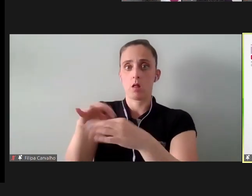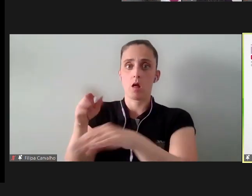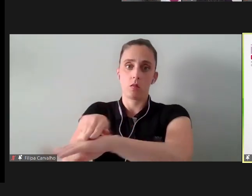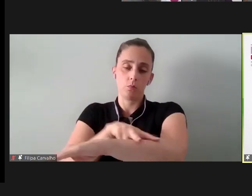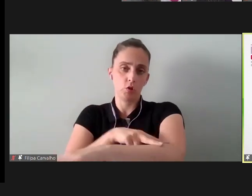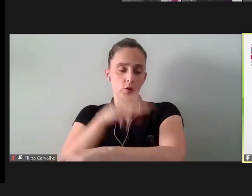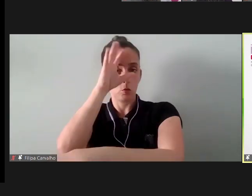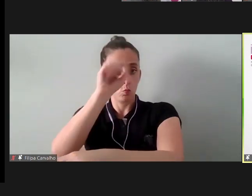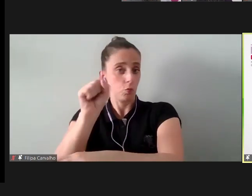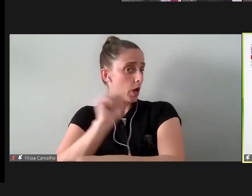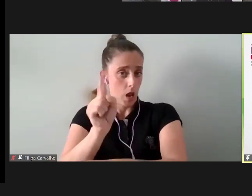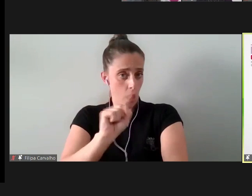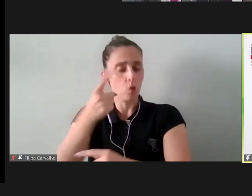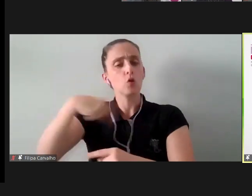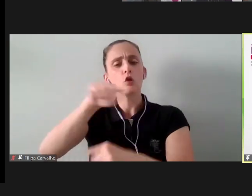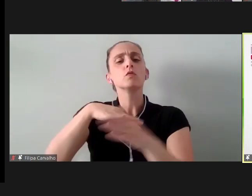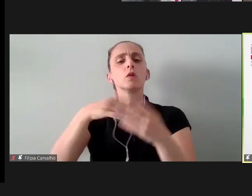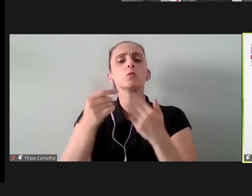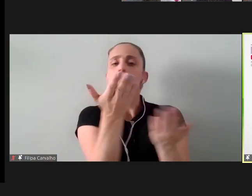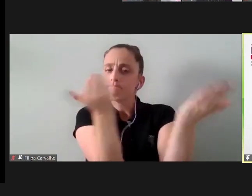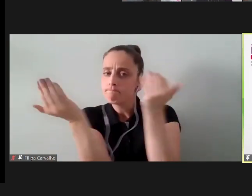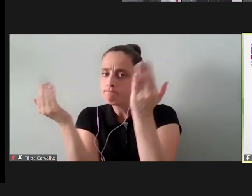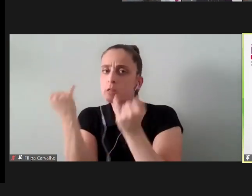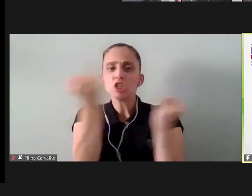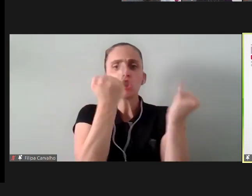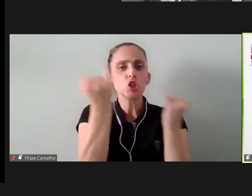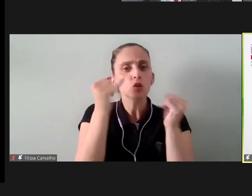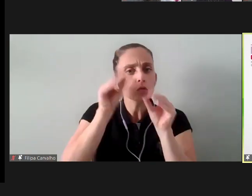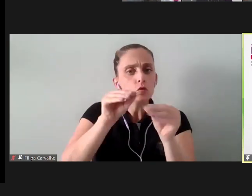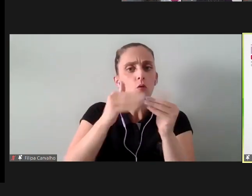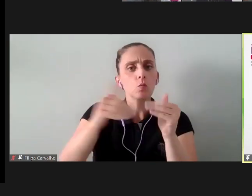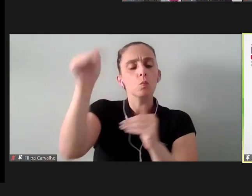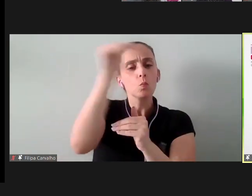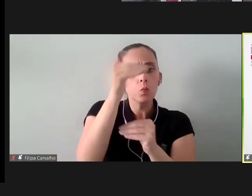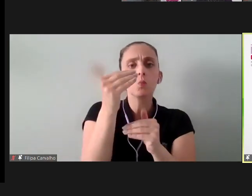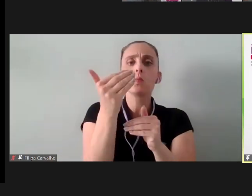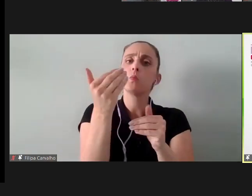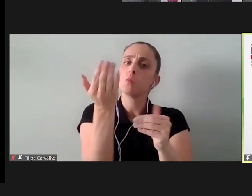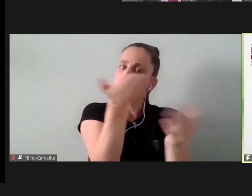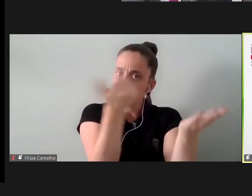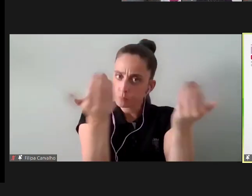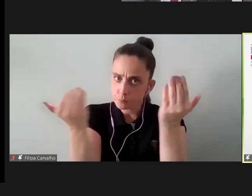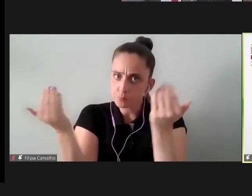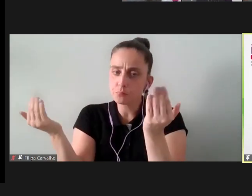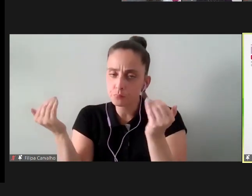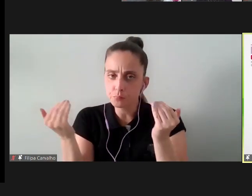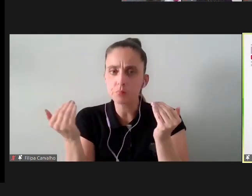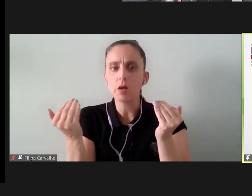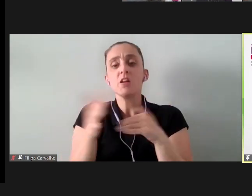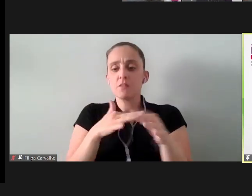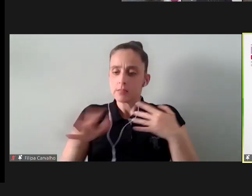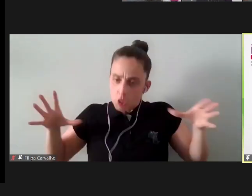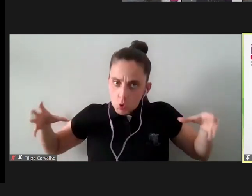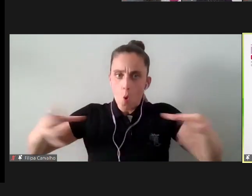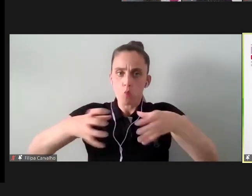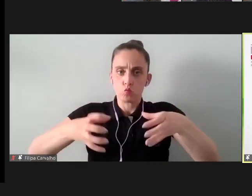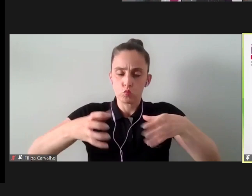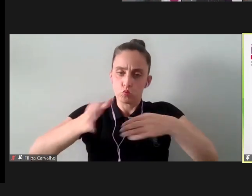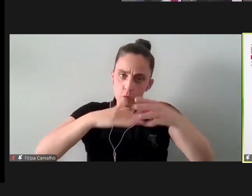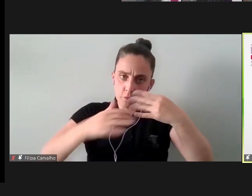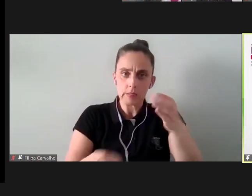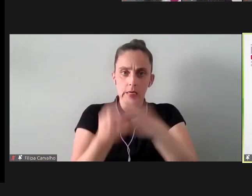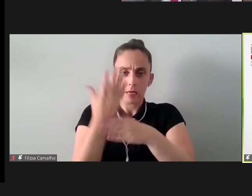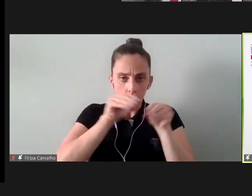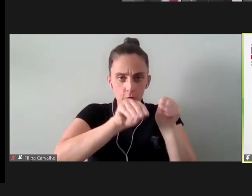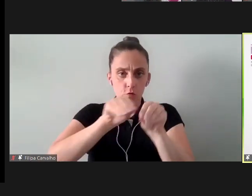fizemos foi chamar essas instituições de ensino superior para a mesa e construirmos essa oferta em conjunto. E, portanto, na verdade, o produto